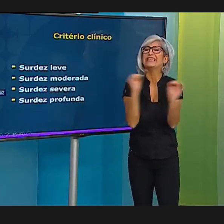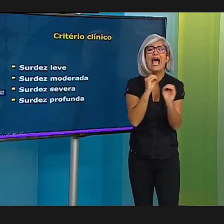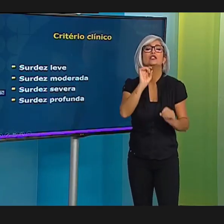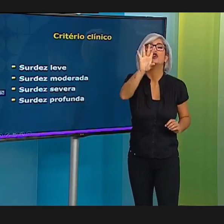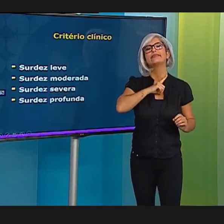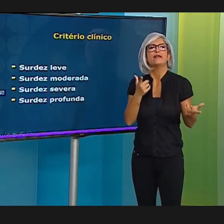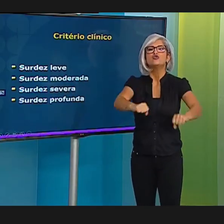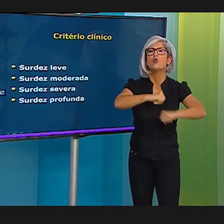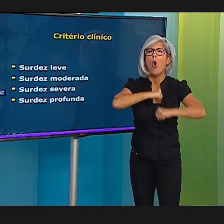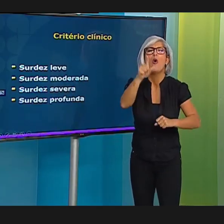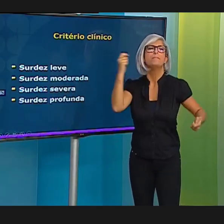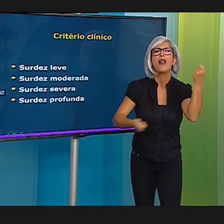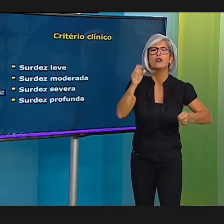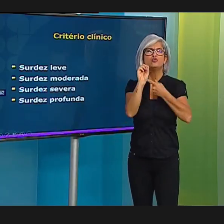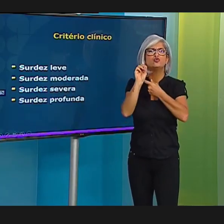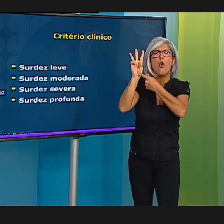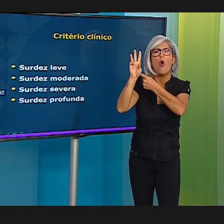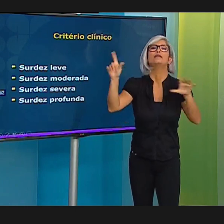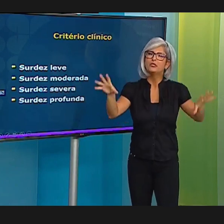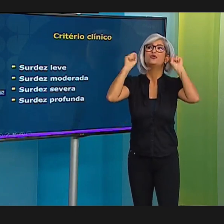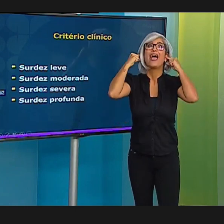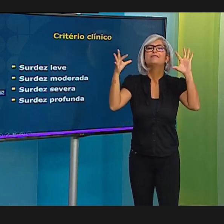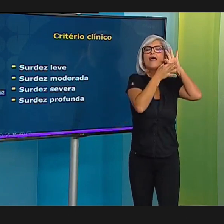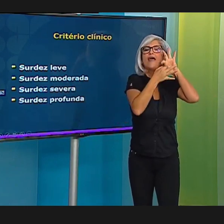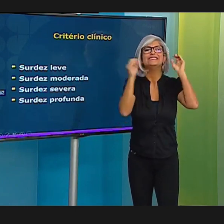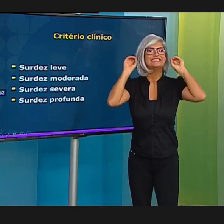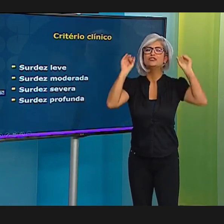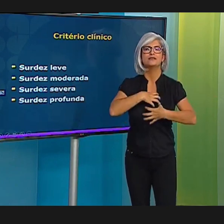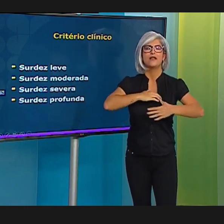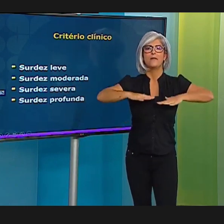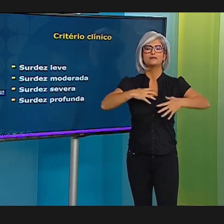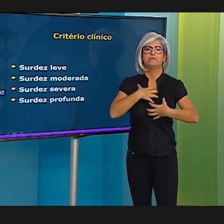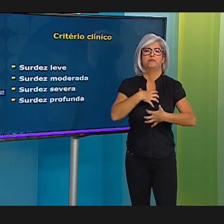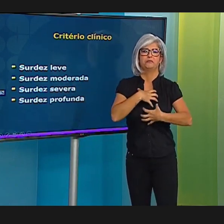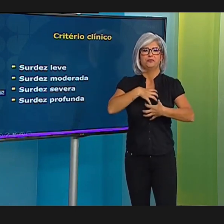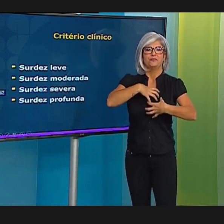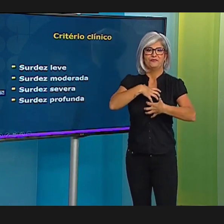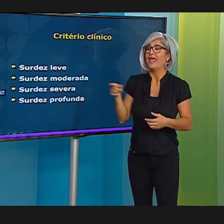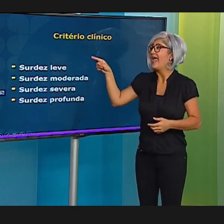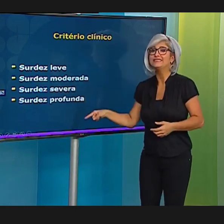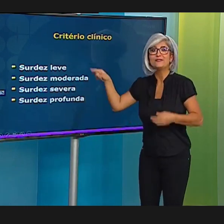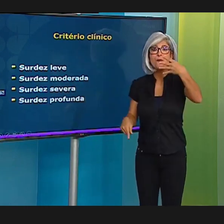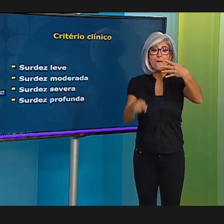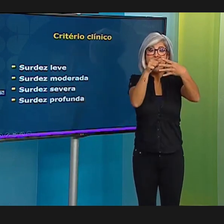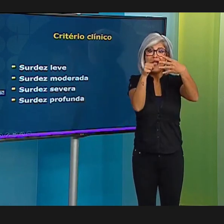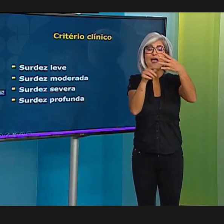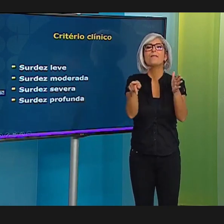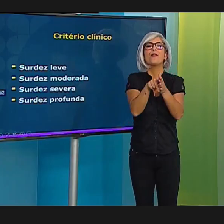a fala humana. Em relação à surdez profunda, este surdo vai ouvir o que? Sons que sejam mais graves, mais altos, e que causem, então, uma vibração corporal. Esses são os